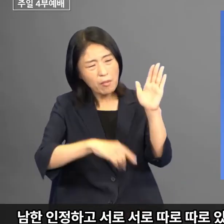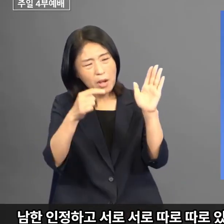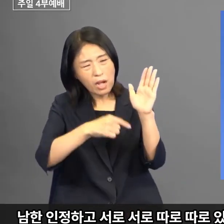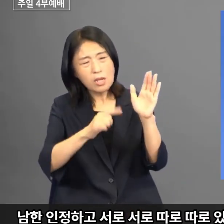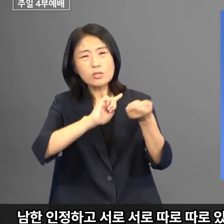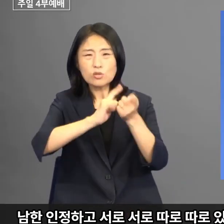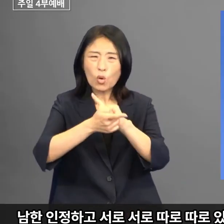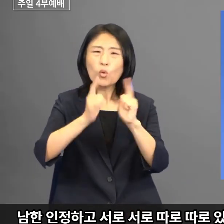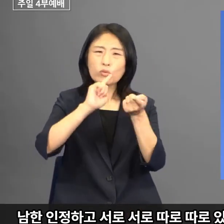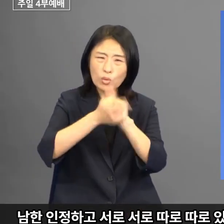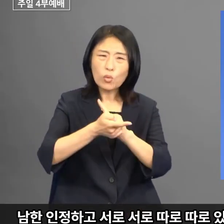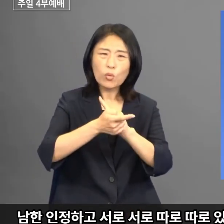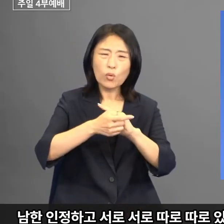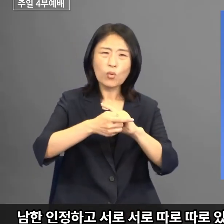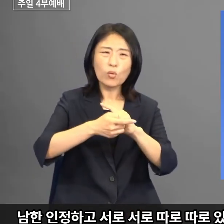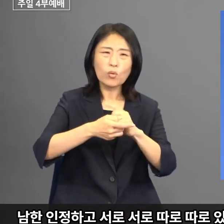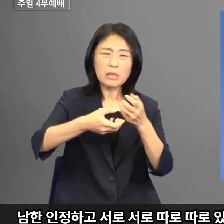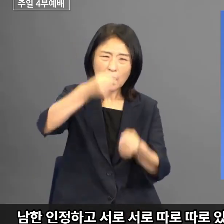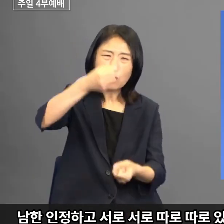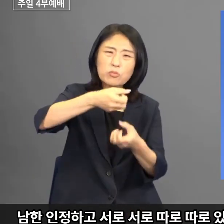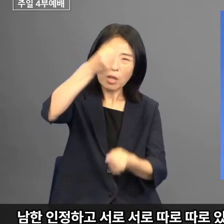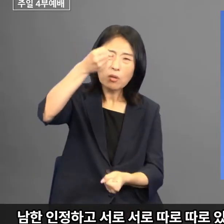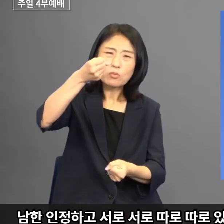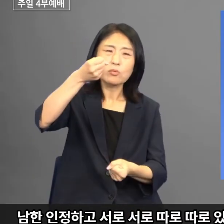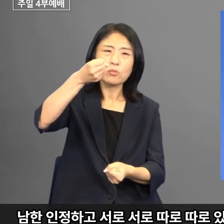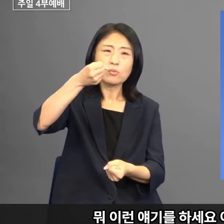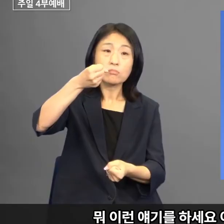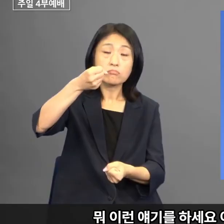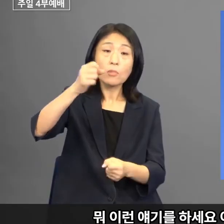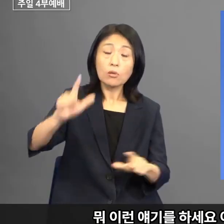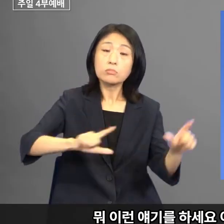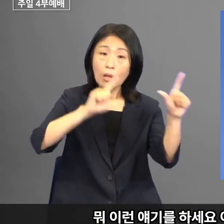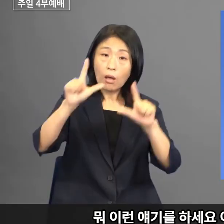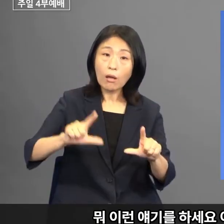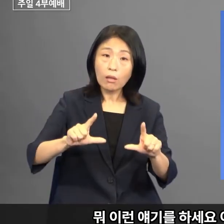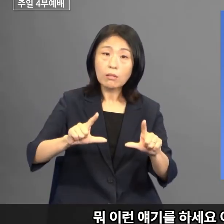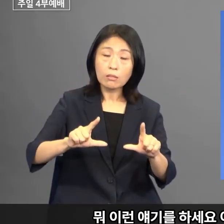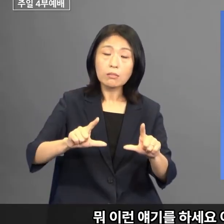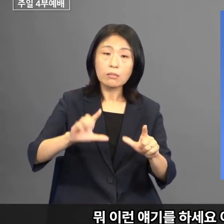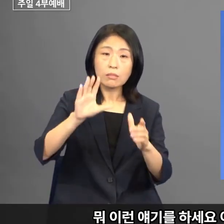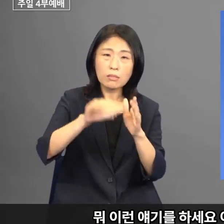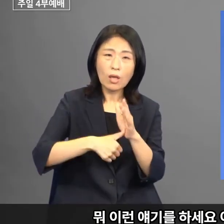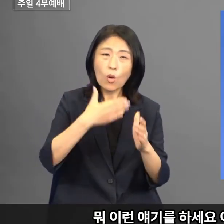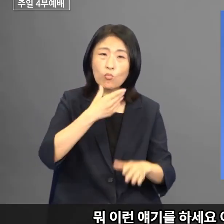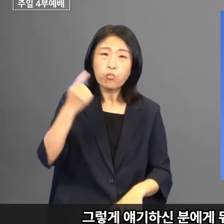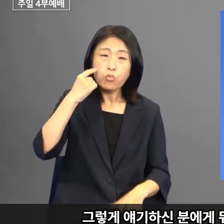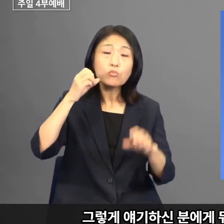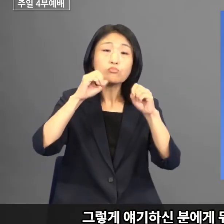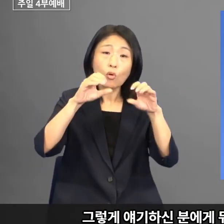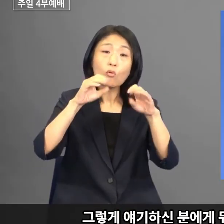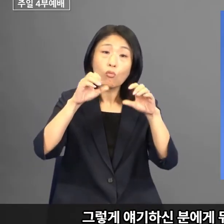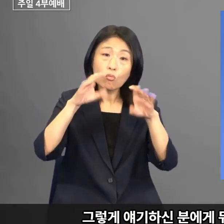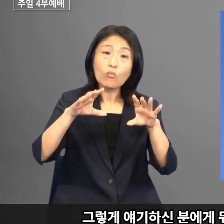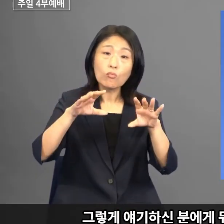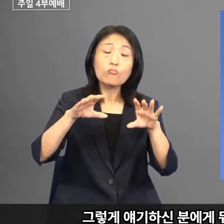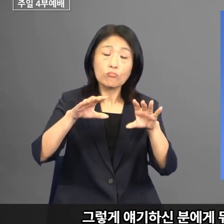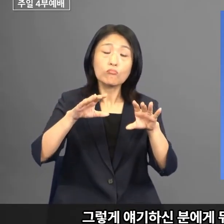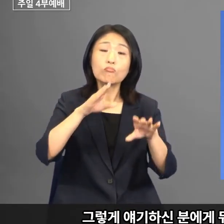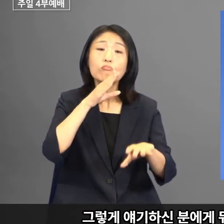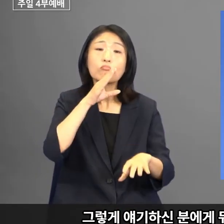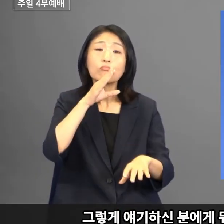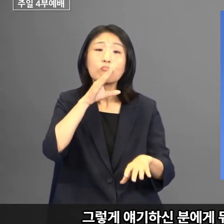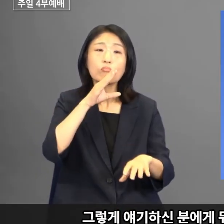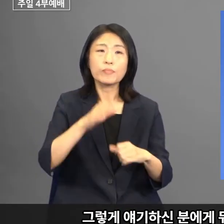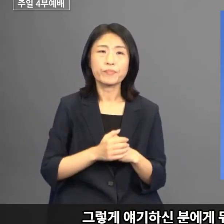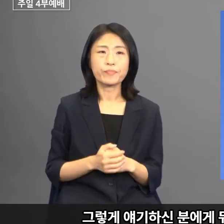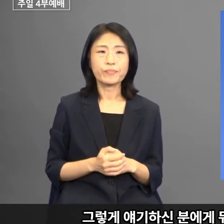서로 따로따로 있으면서 복음만 전하면 되지 않겠습니까? 이런 얘기를 하세요. 여러분 어떻게 생각하세요? 그렇게 얘기하신